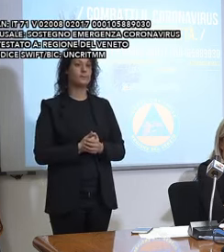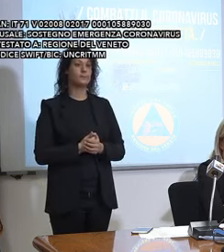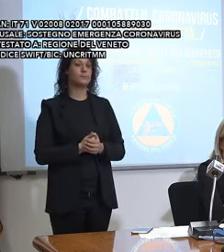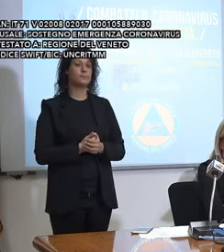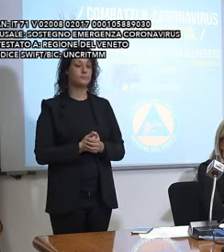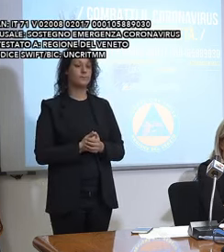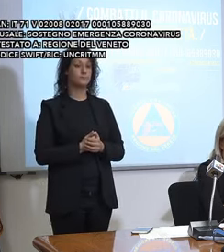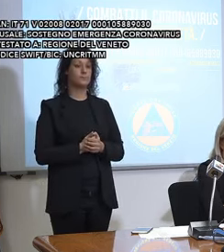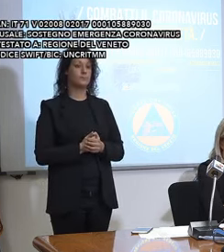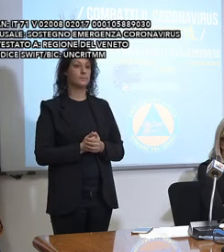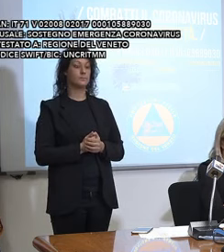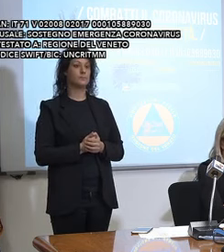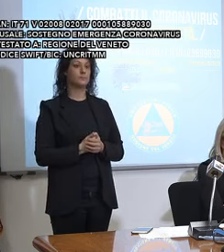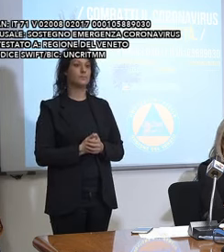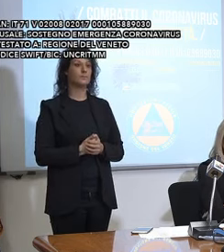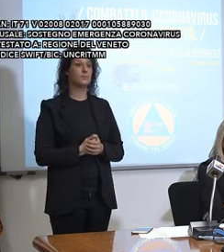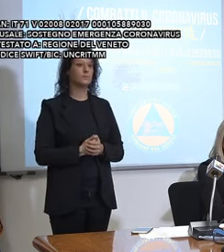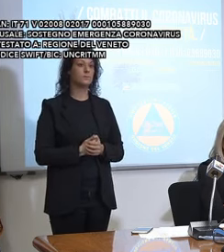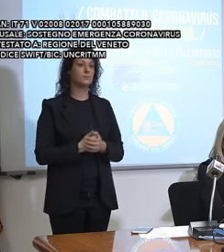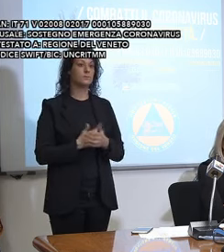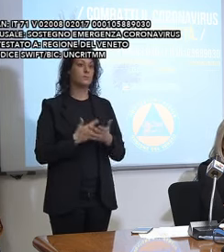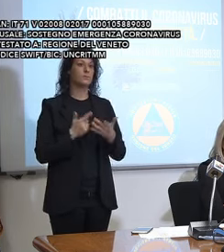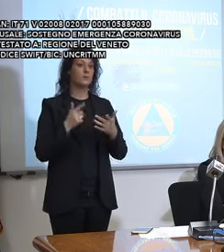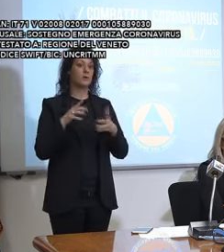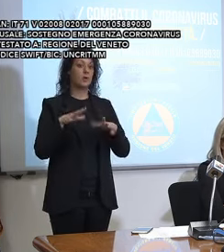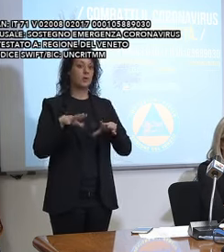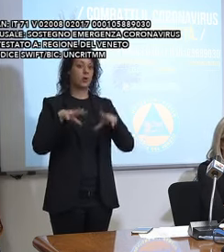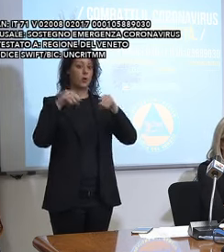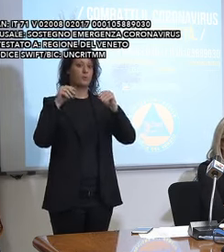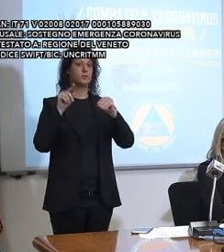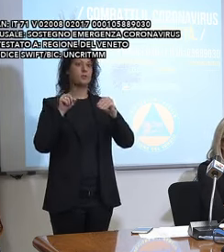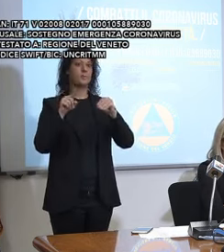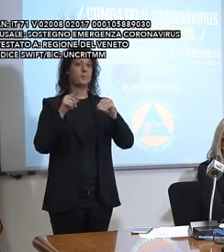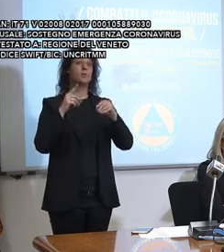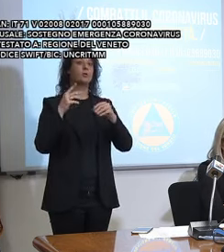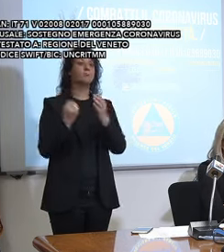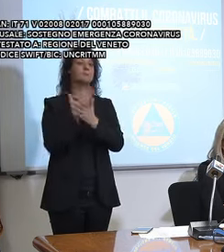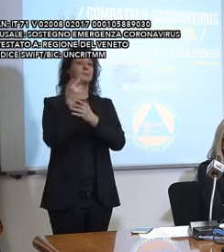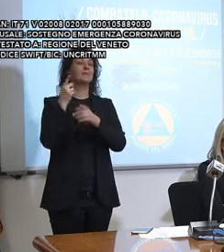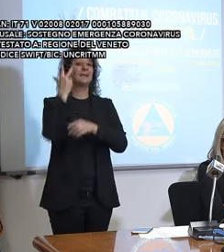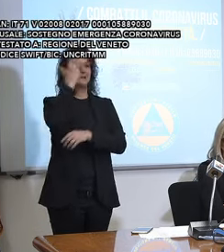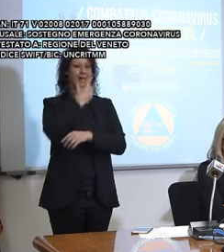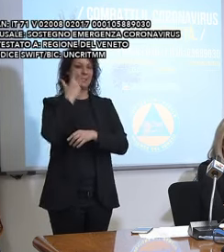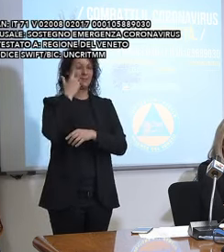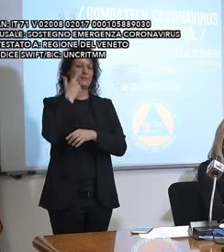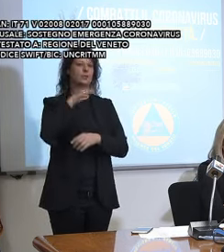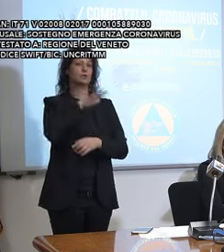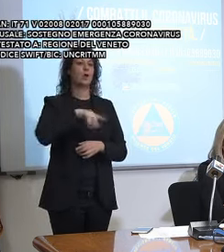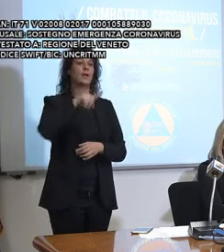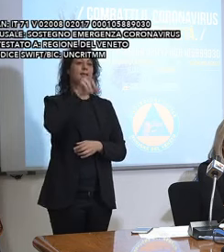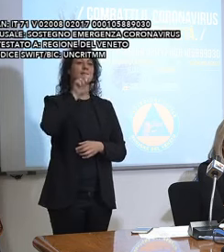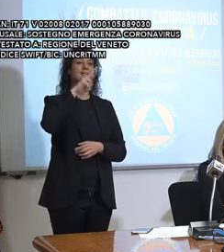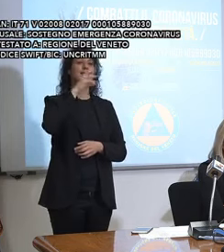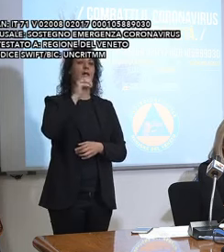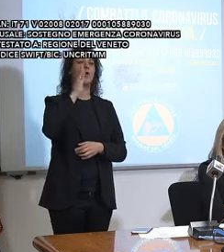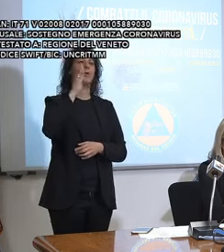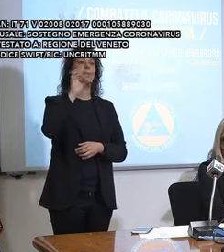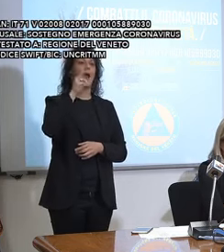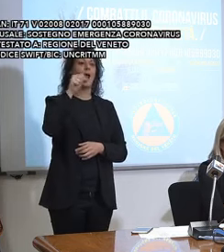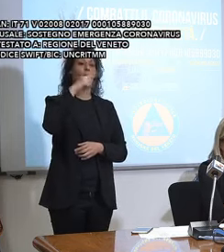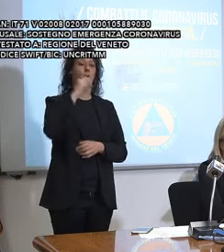con quanto insomma quando è iniziato il focolaio di Treviso, quindi penso a Zero Branco piuttosto che Casale sul